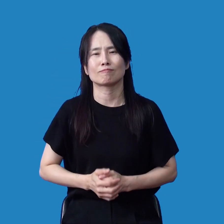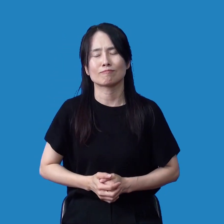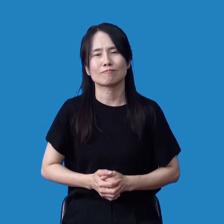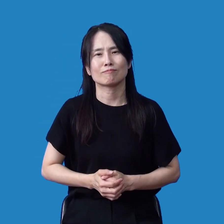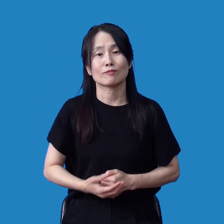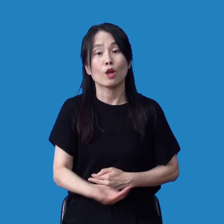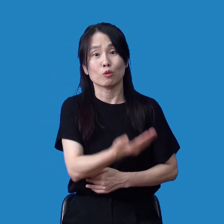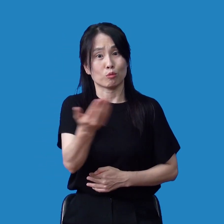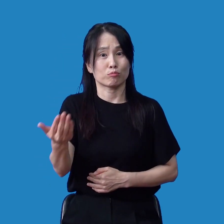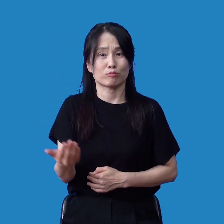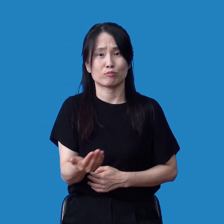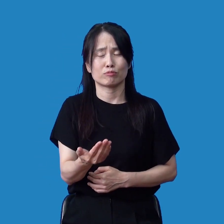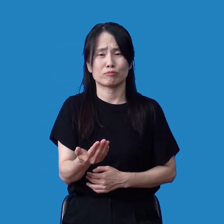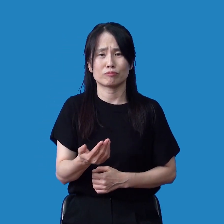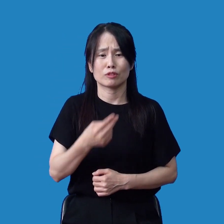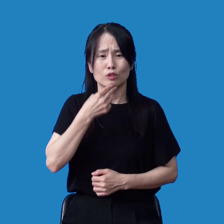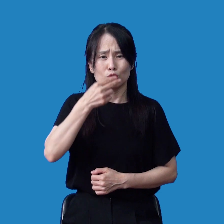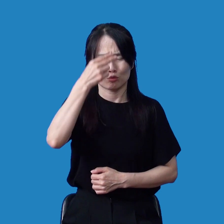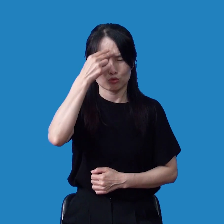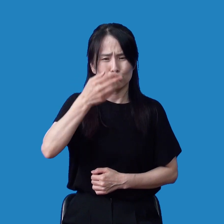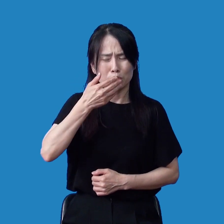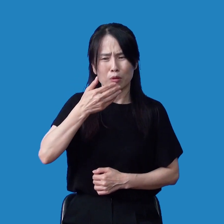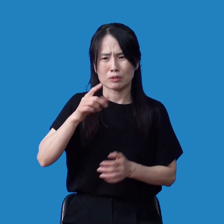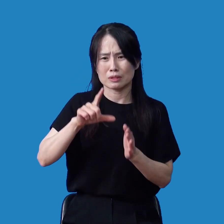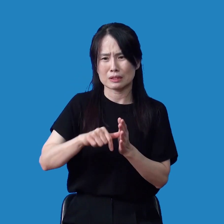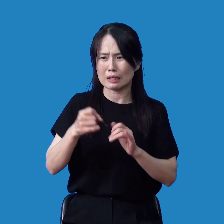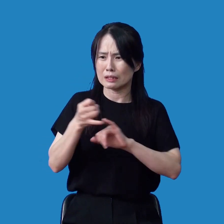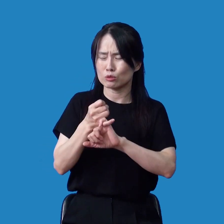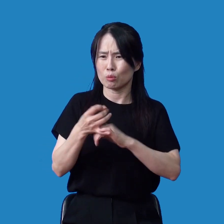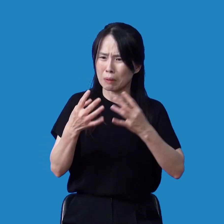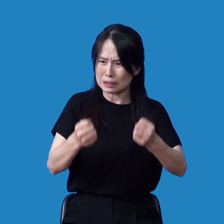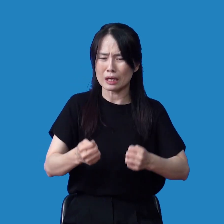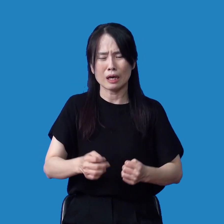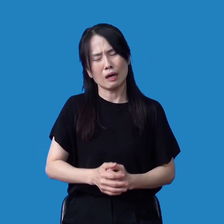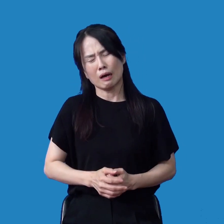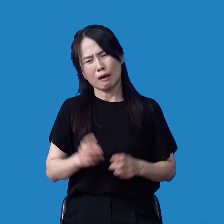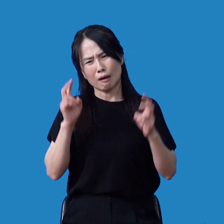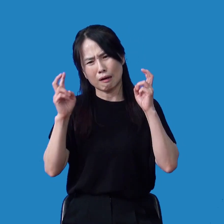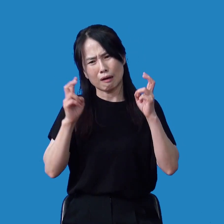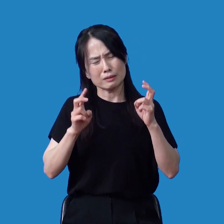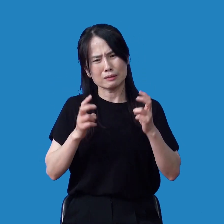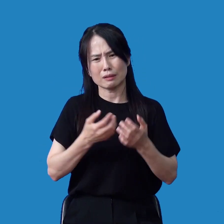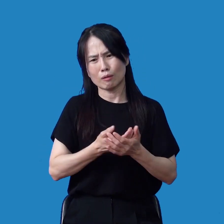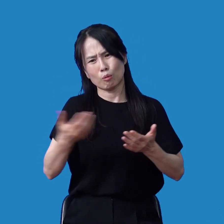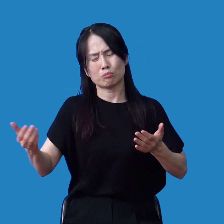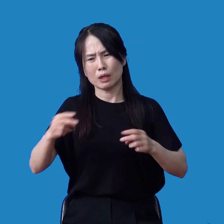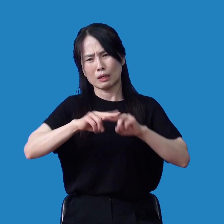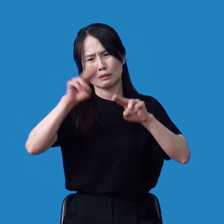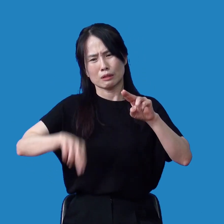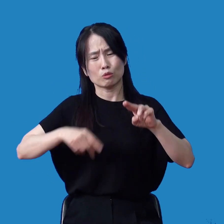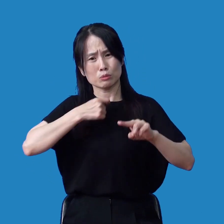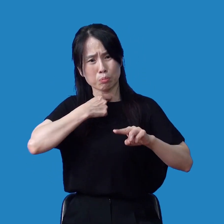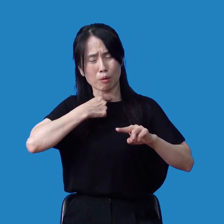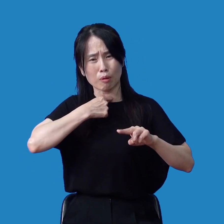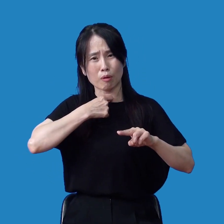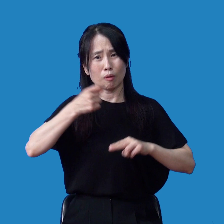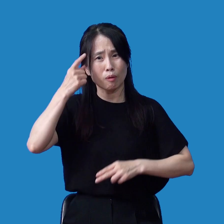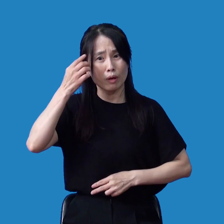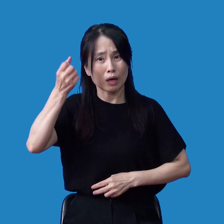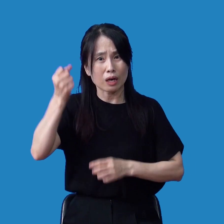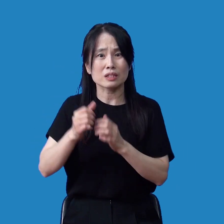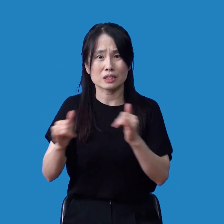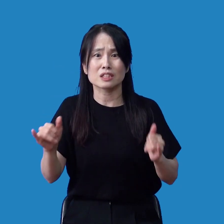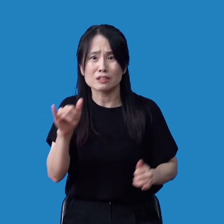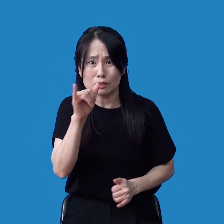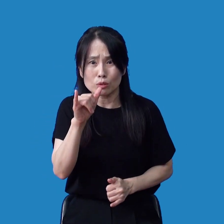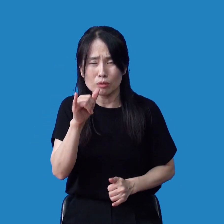여러분, 직장에 술자리가 너무 많아서 힘들다, 옮겨야 되겠다, 그런 분들 계시죠?